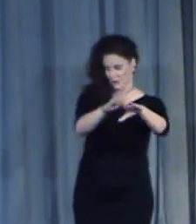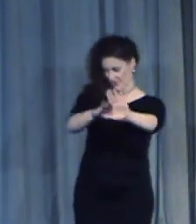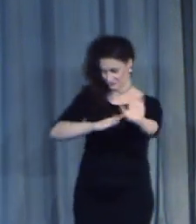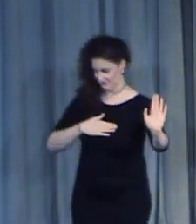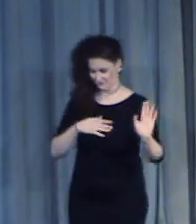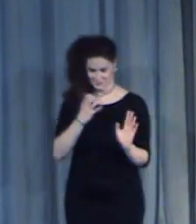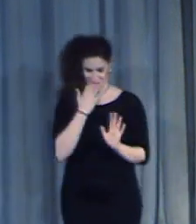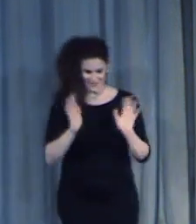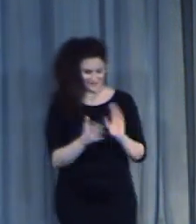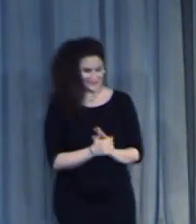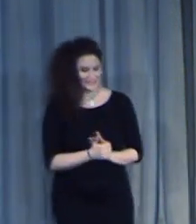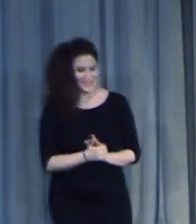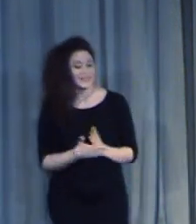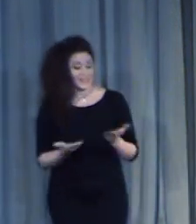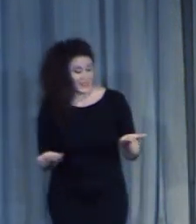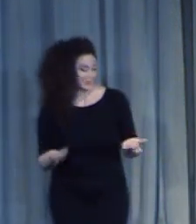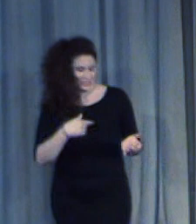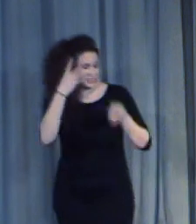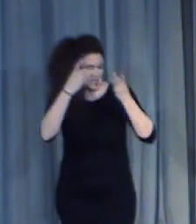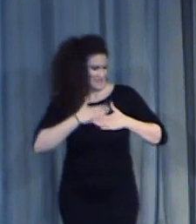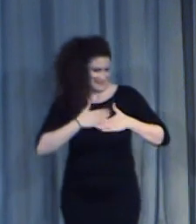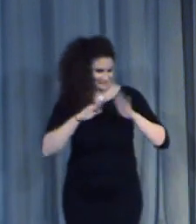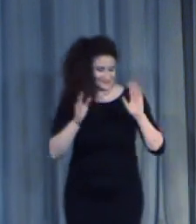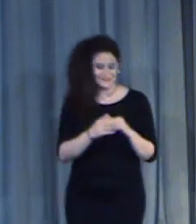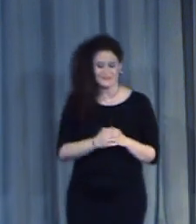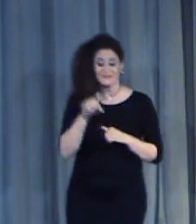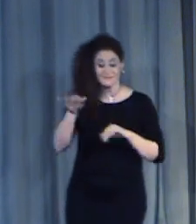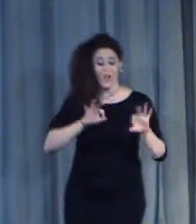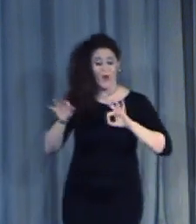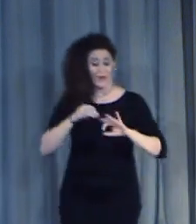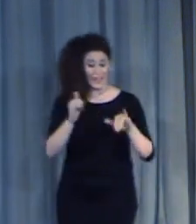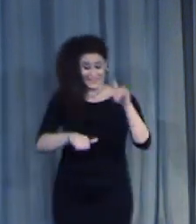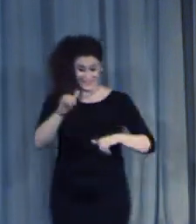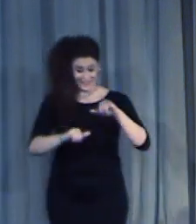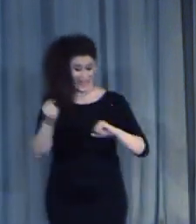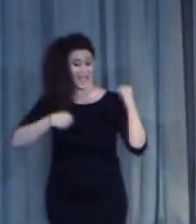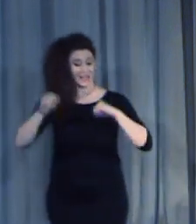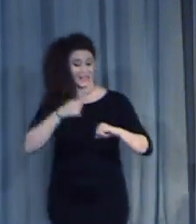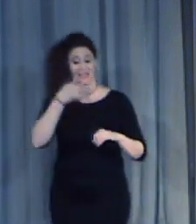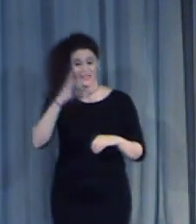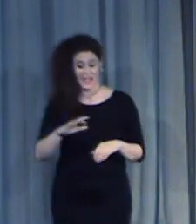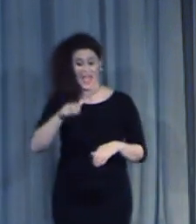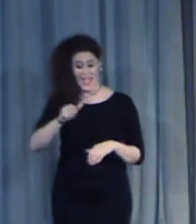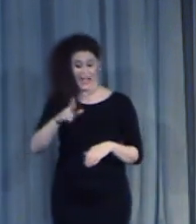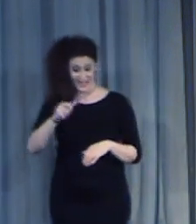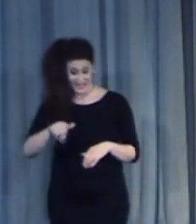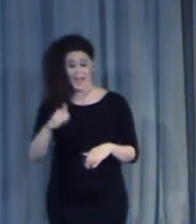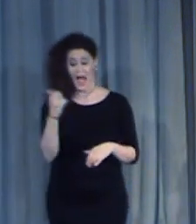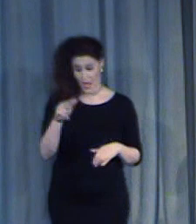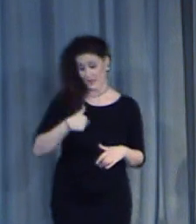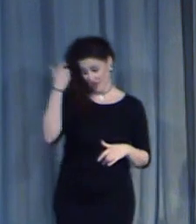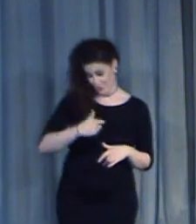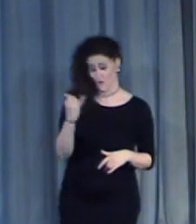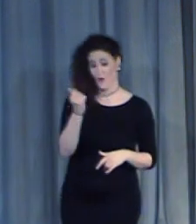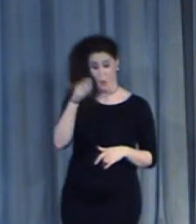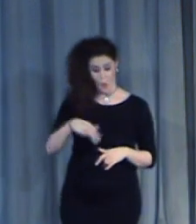Bueno, son tareas mías. Esta obra de títeres, representada por Encarni, Javi y un servidor, Juan